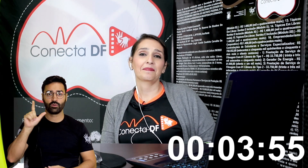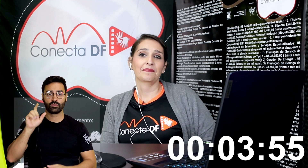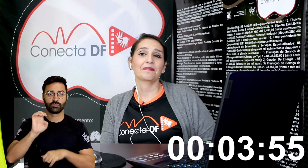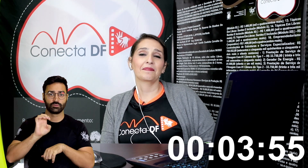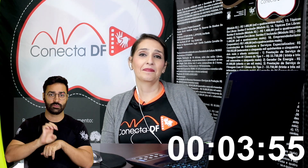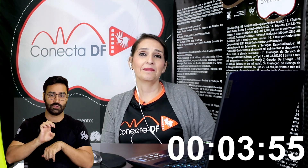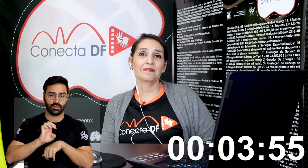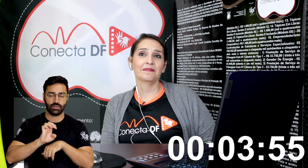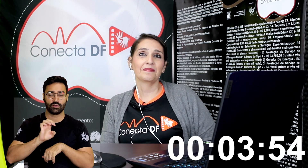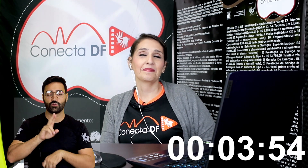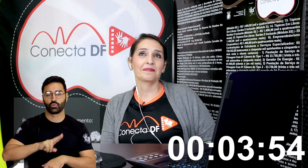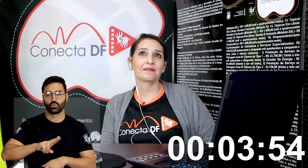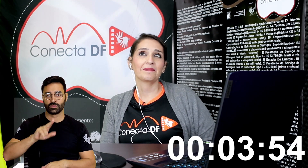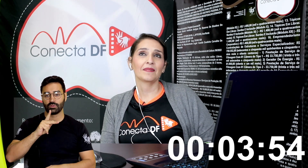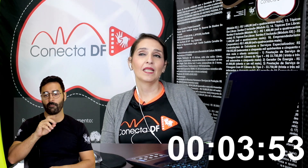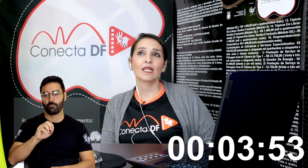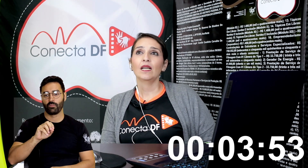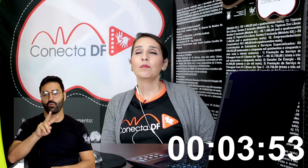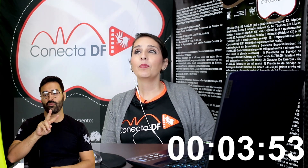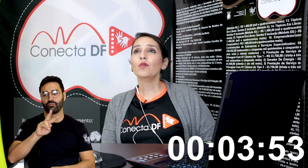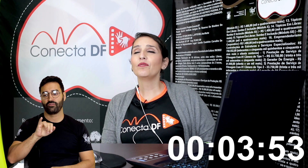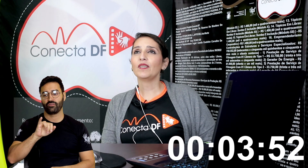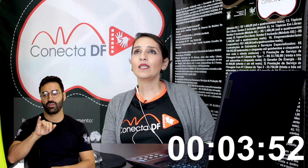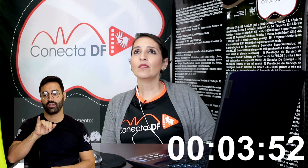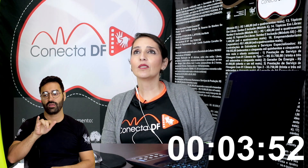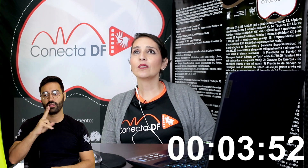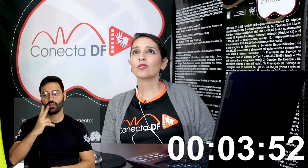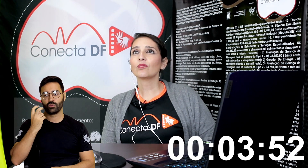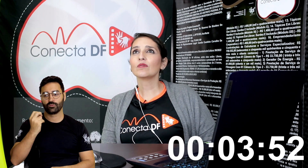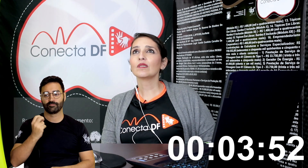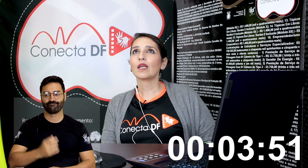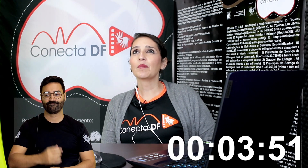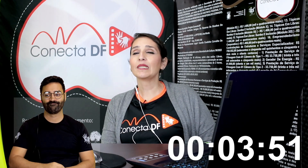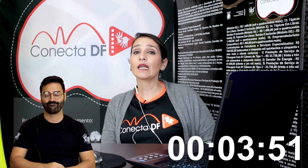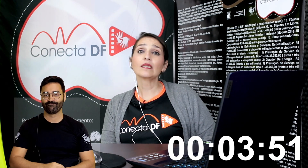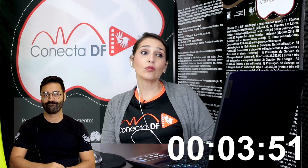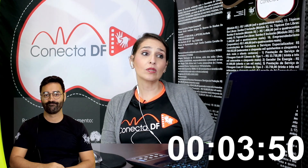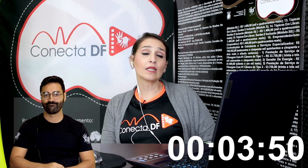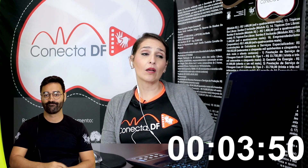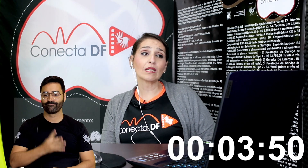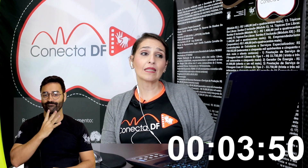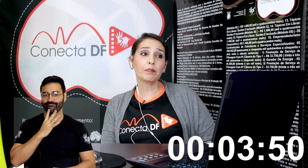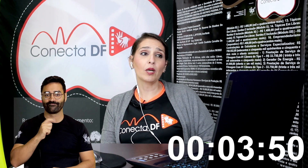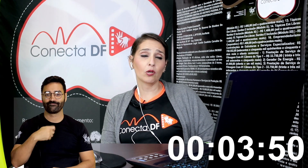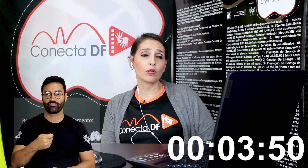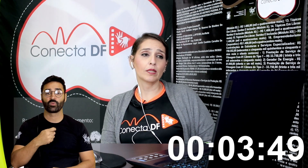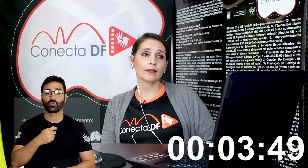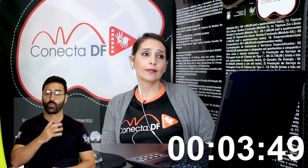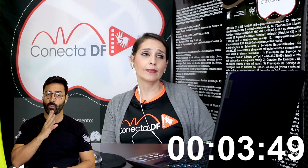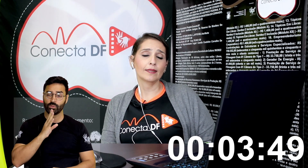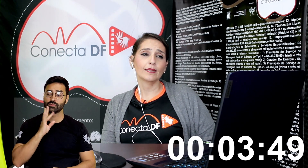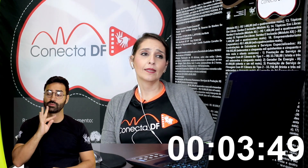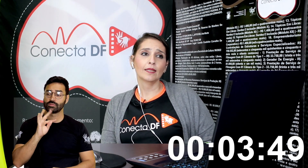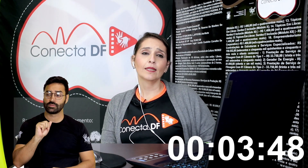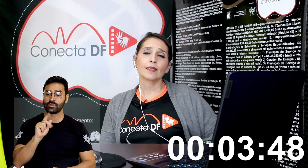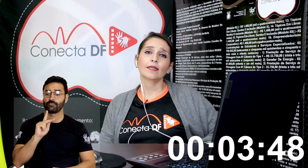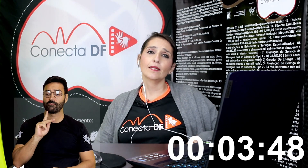polvilho. Qual o sinal, por favor? Polvilho a gente não tem, mas tem o sinal da tapioca.